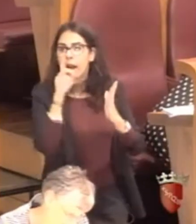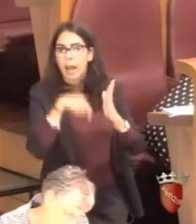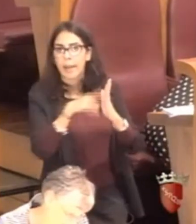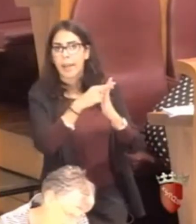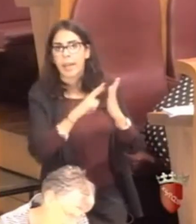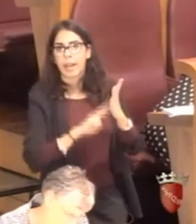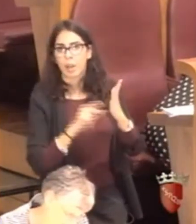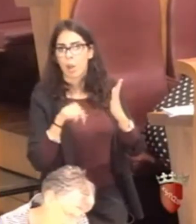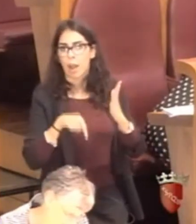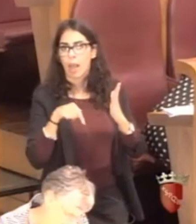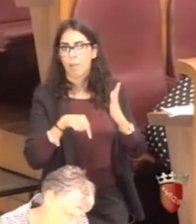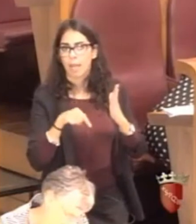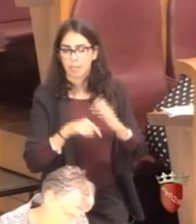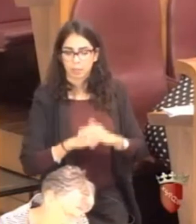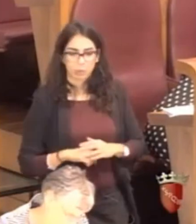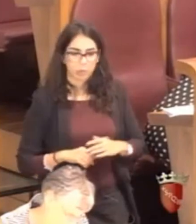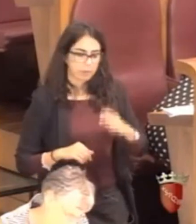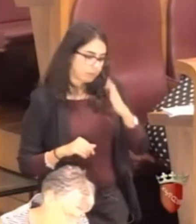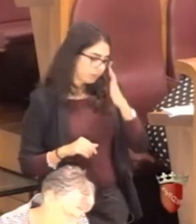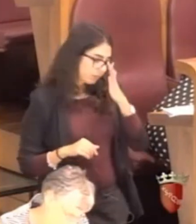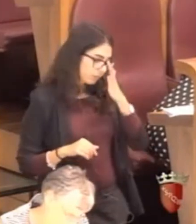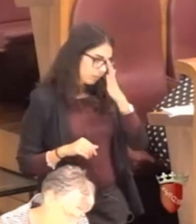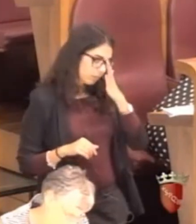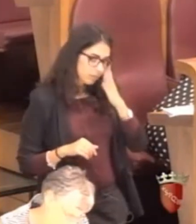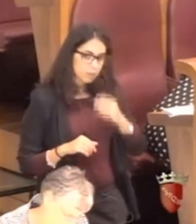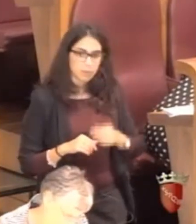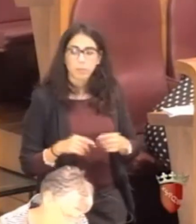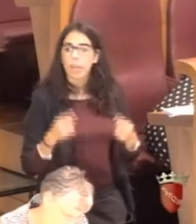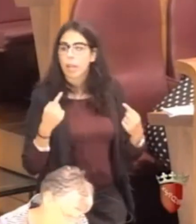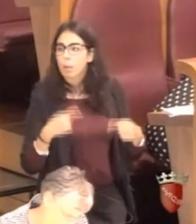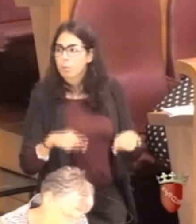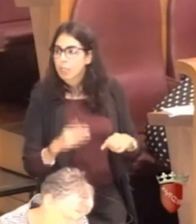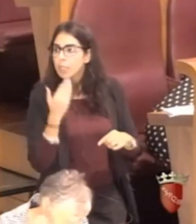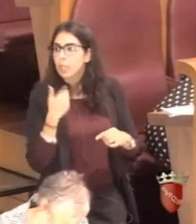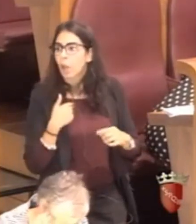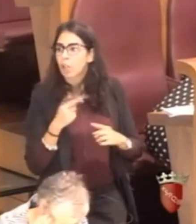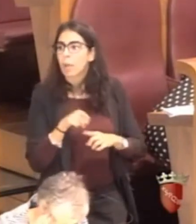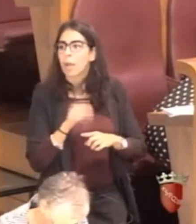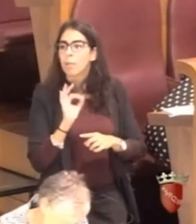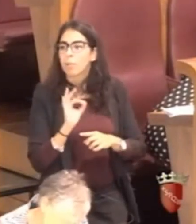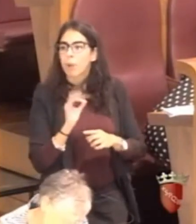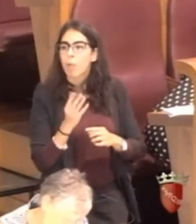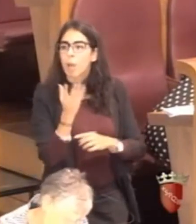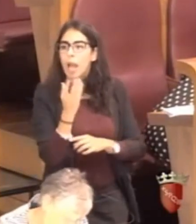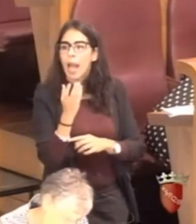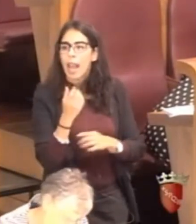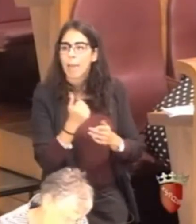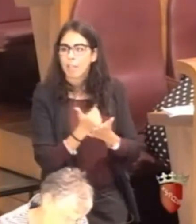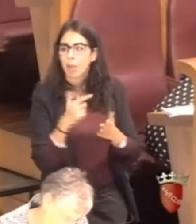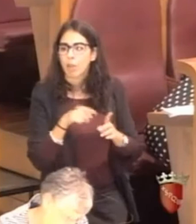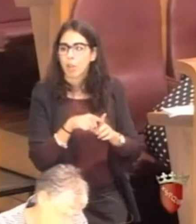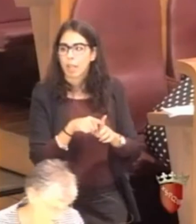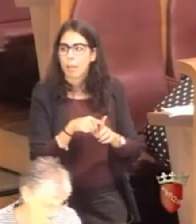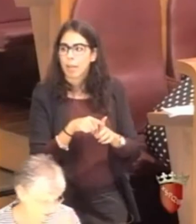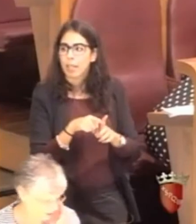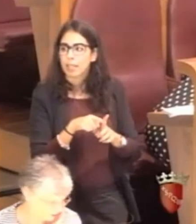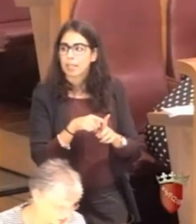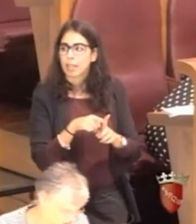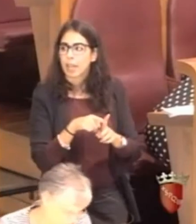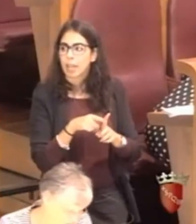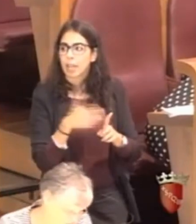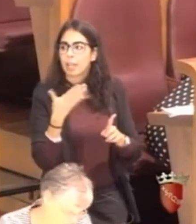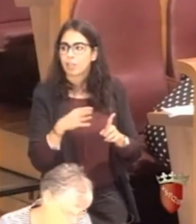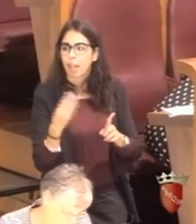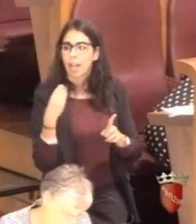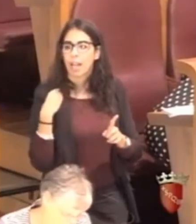questo documento. Quindi questo direi che è uno degli elementi fondamentali cardine che ci è stato richiesto dai